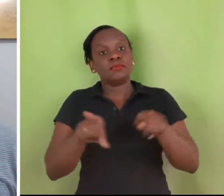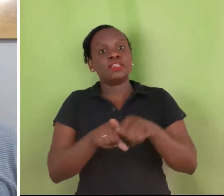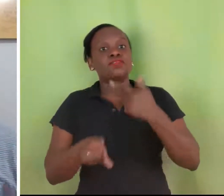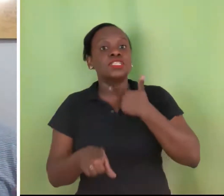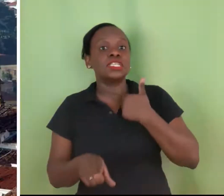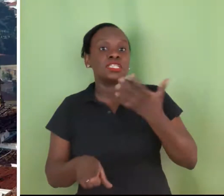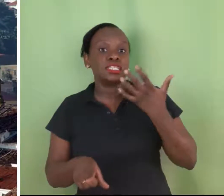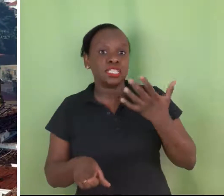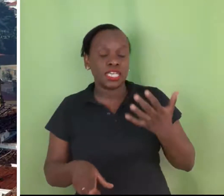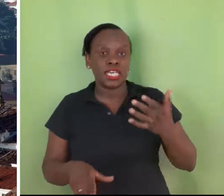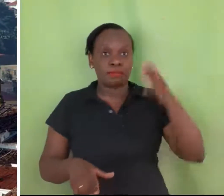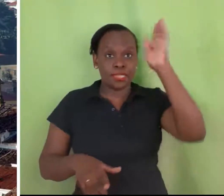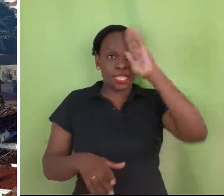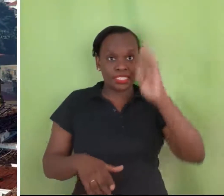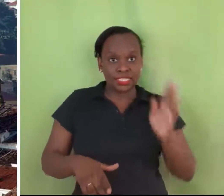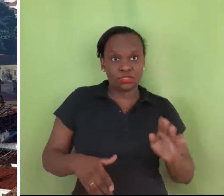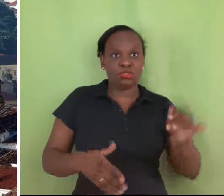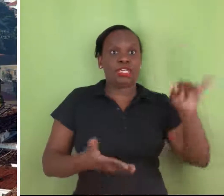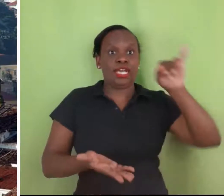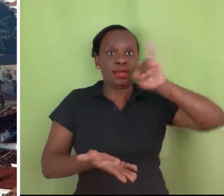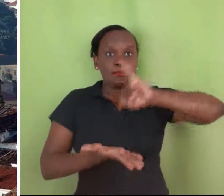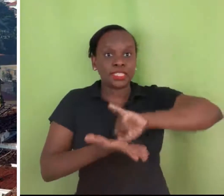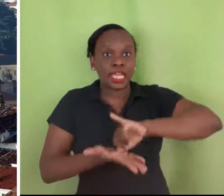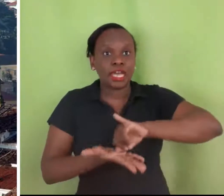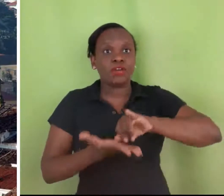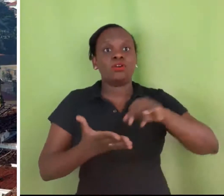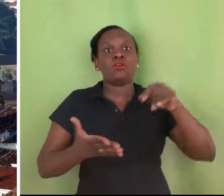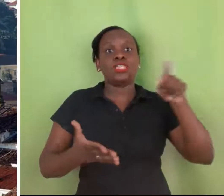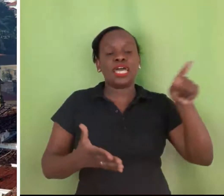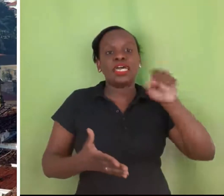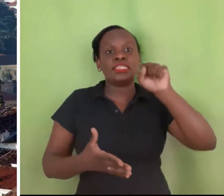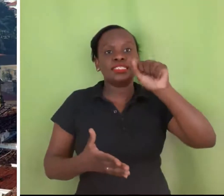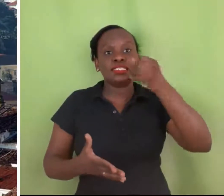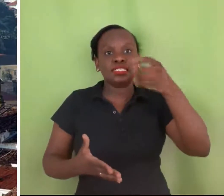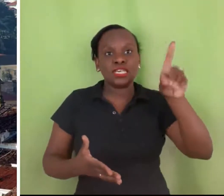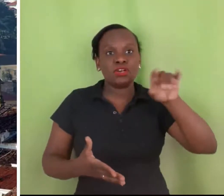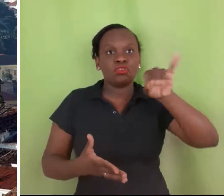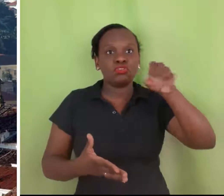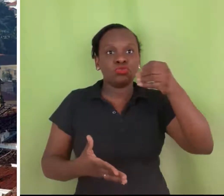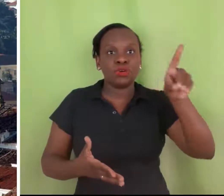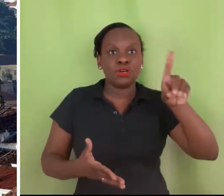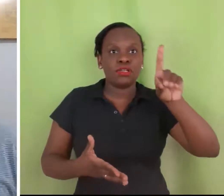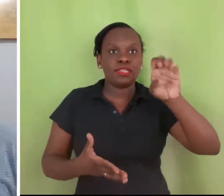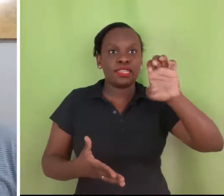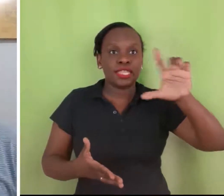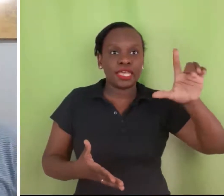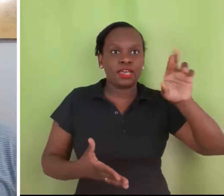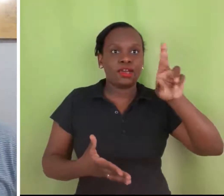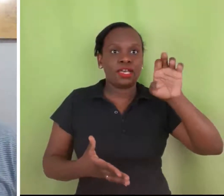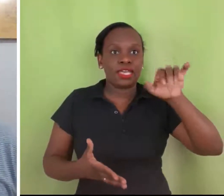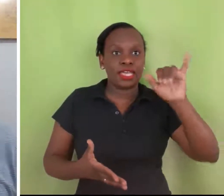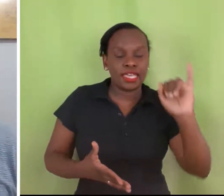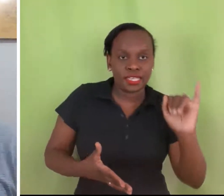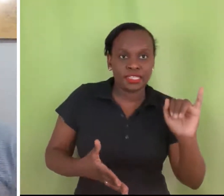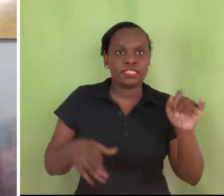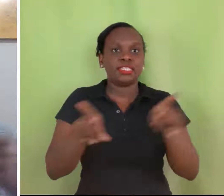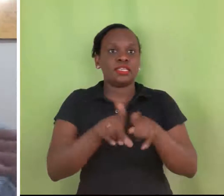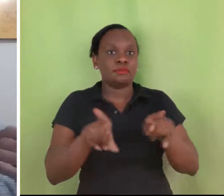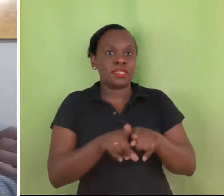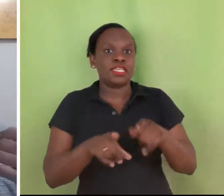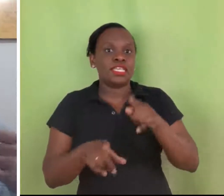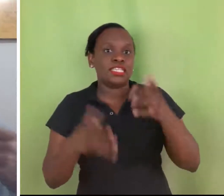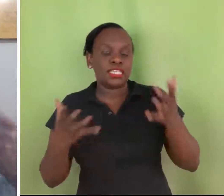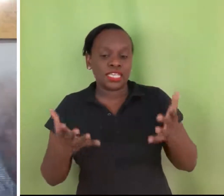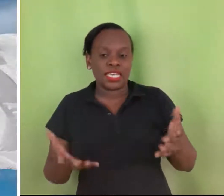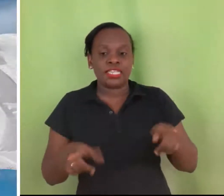Desejavam, né, que a capital do Brasil fosse a cidade de São João del Rei, né, em Minas Gerais, né, desejavam, já tinham